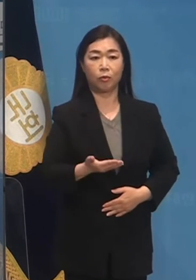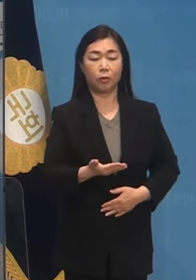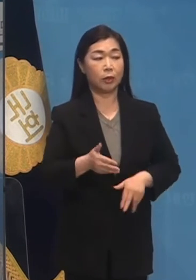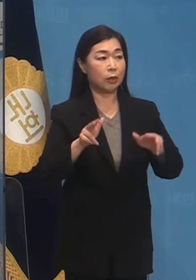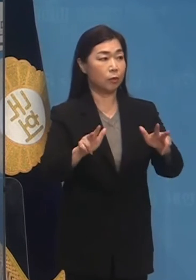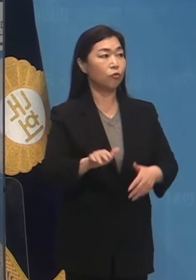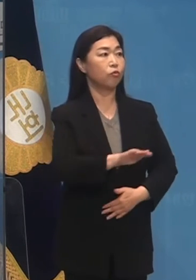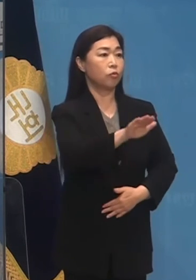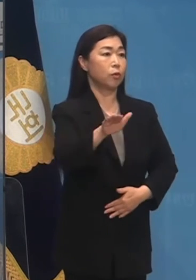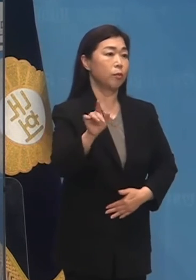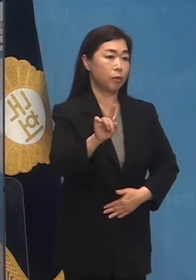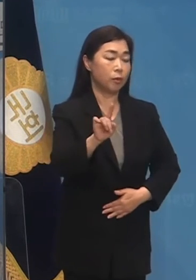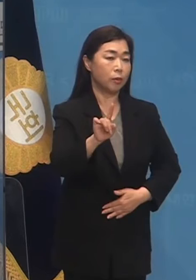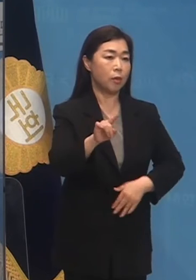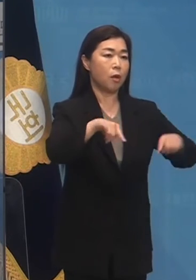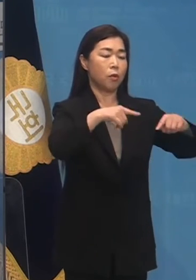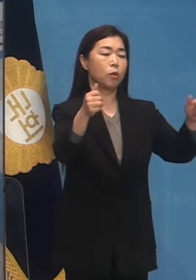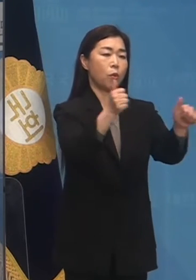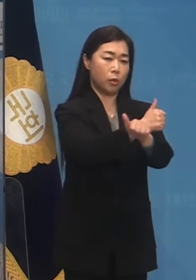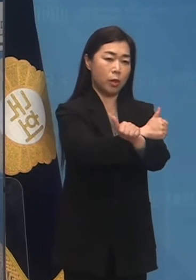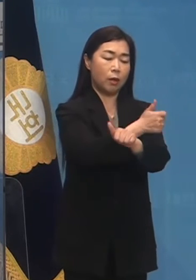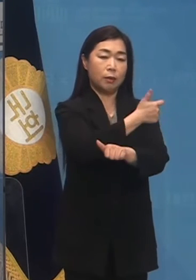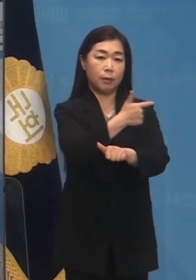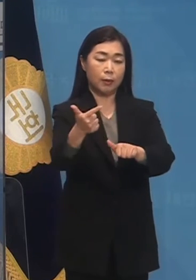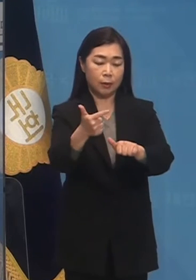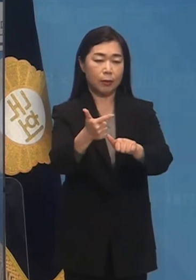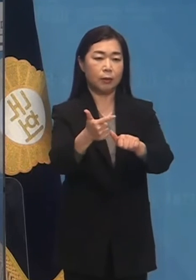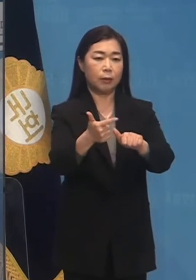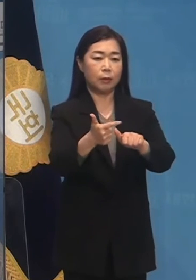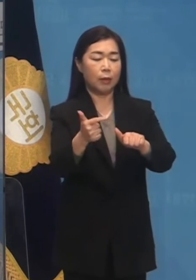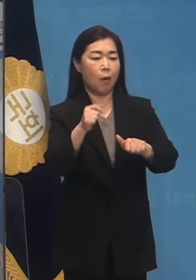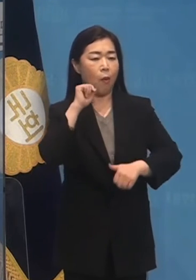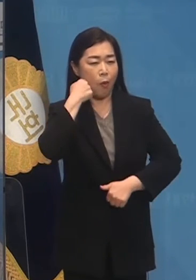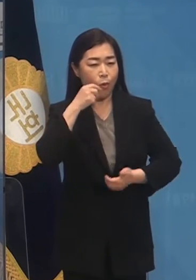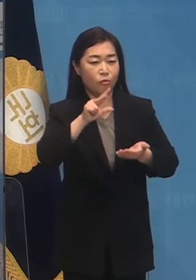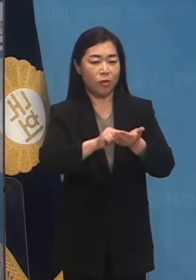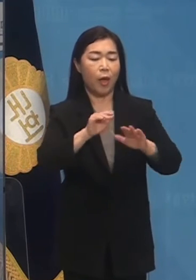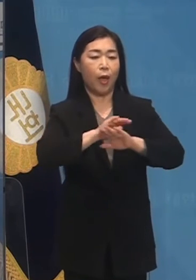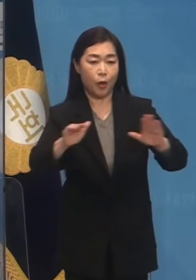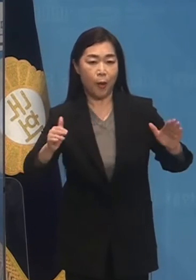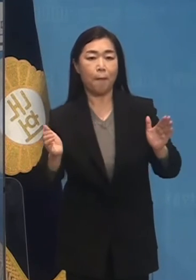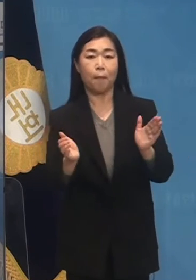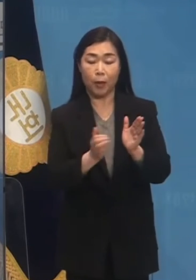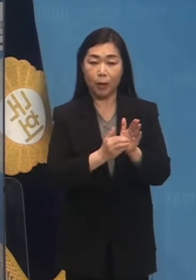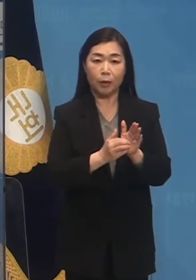우리는 정권 교체라는 큰 산을 함께 넘어왔습니다.